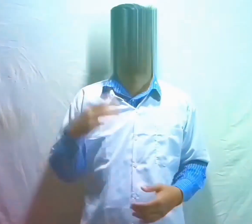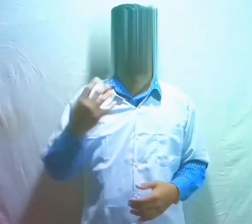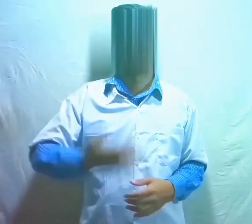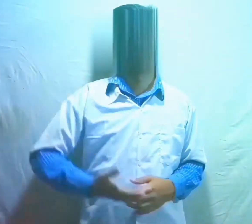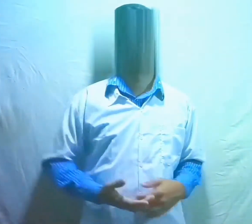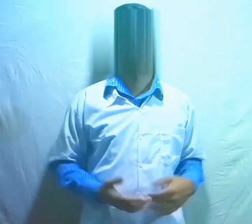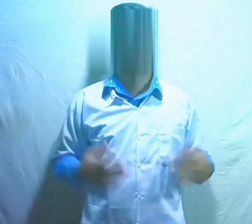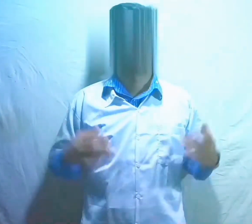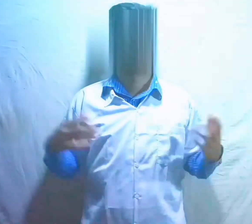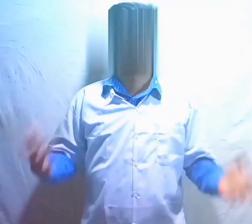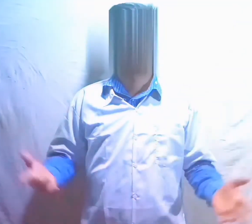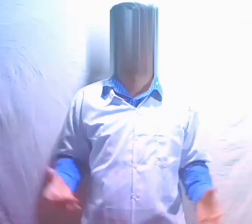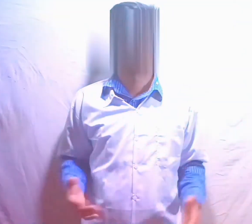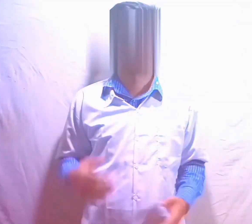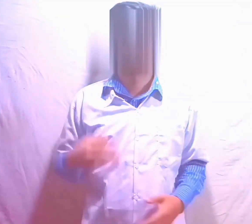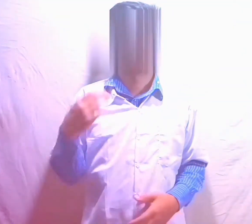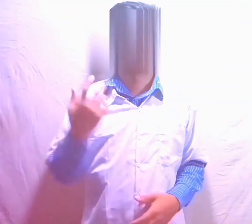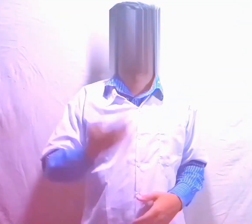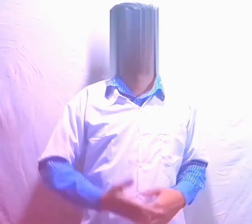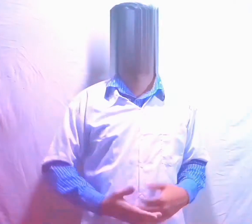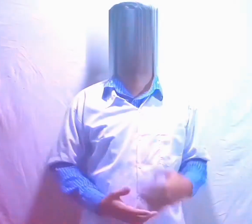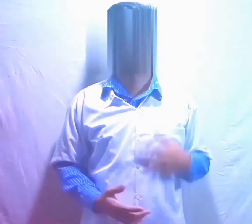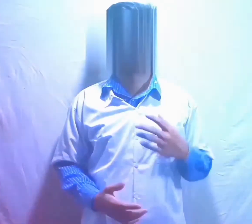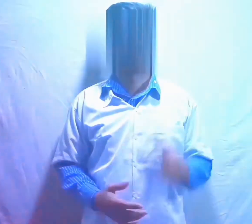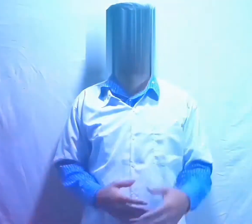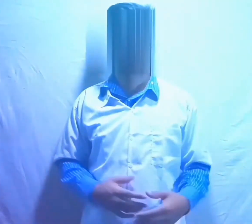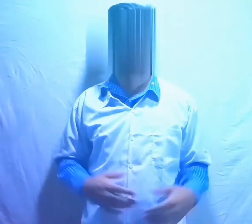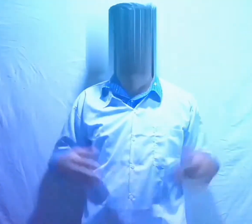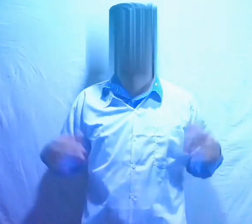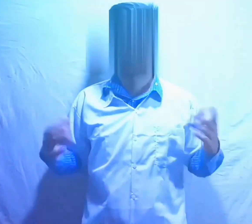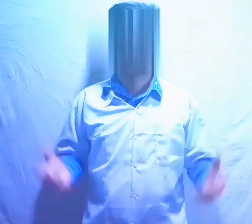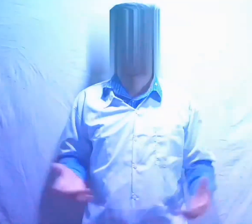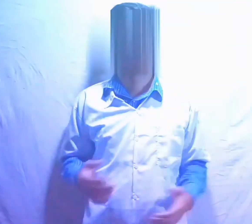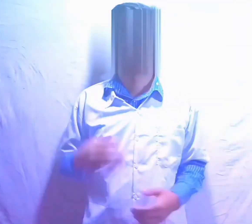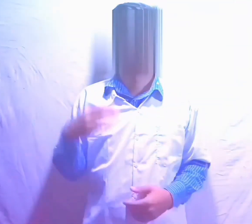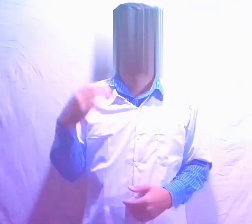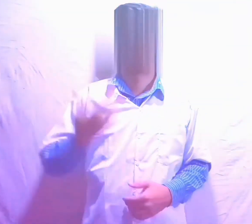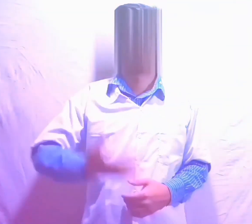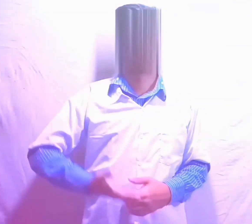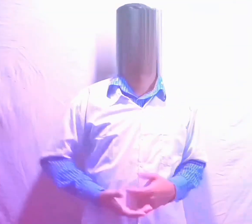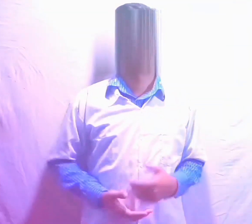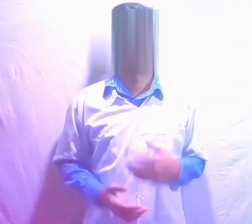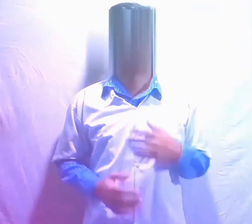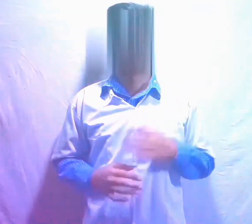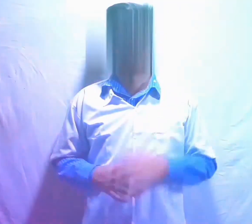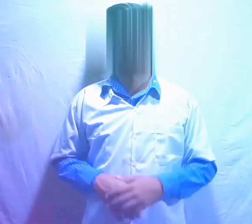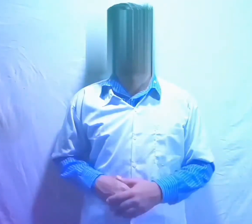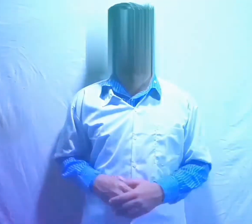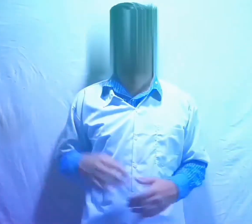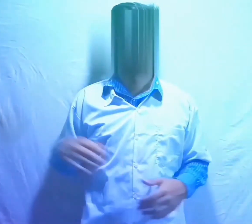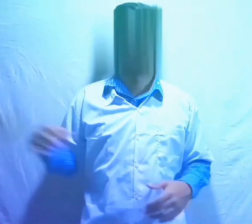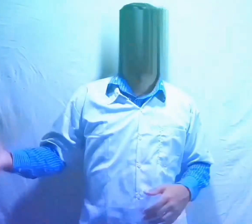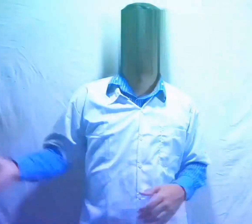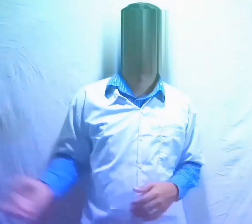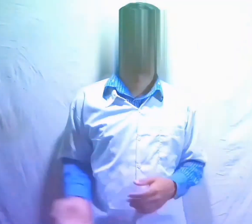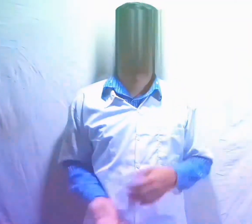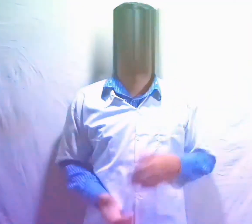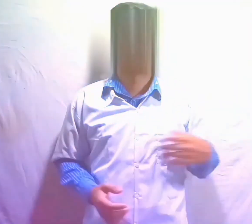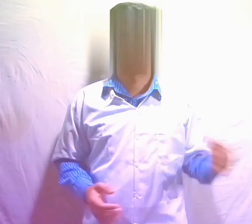মধু, তৃতীয়ত লাগবে চিনি, ব্যাস এতটুকু। প্রথমে কি করবেন, দুধকে